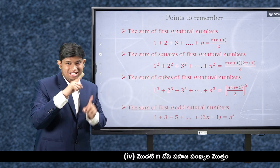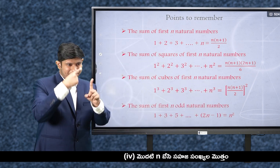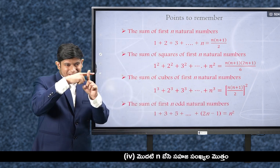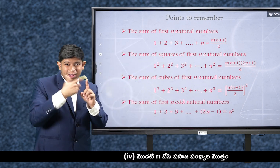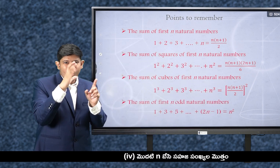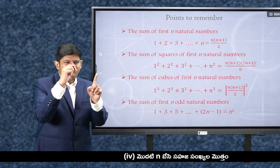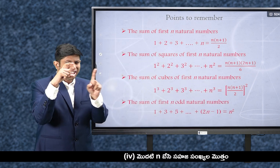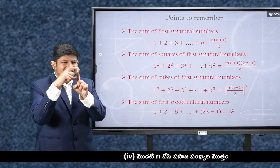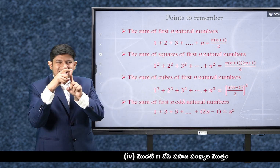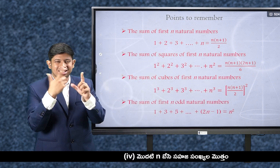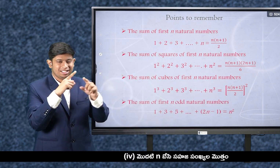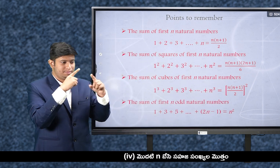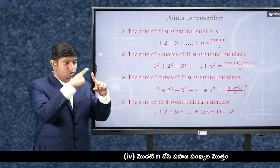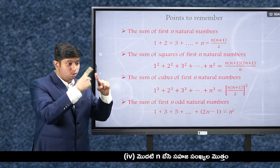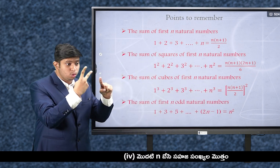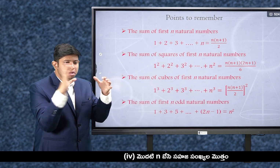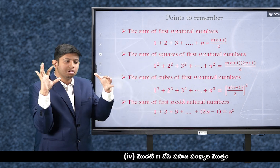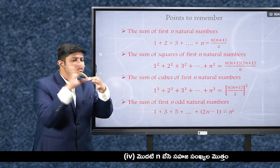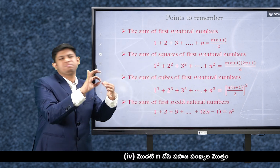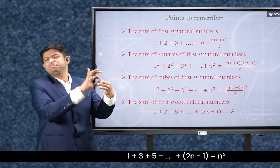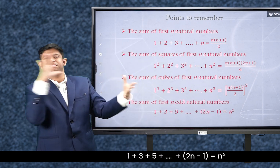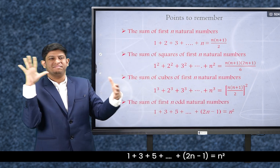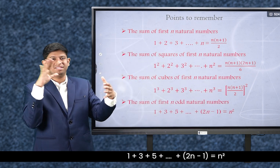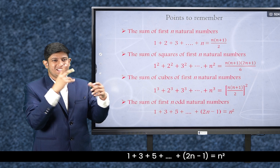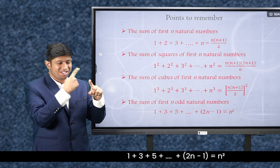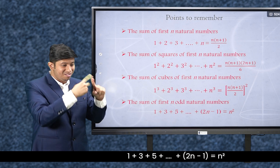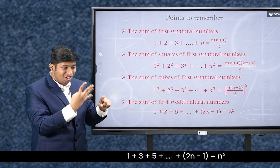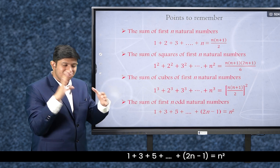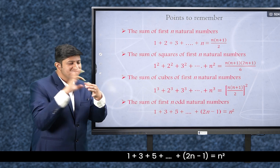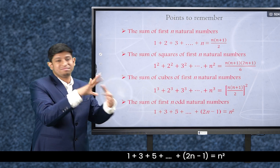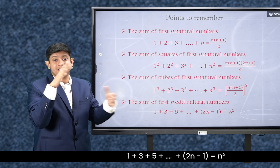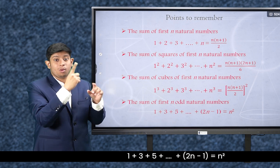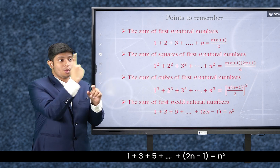మొదటి n బేసి సహజ సంఖ్యల మొత్తం 1 ప్లస్ 3 ప్లస్ 5